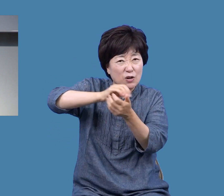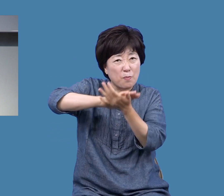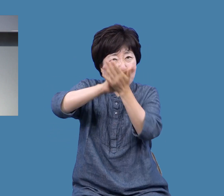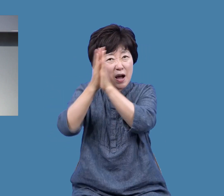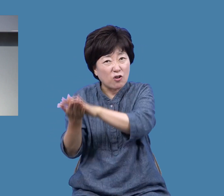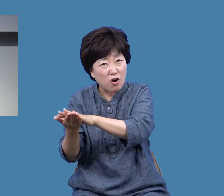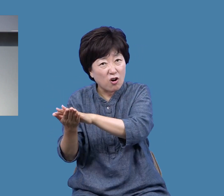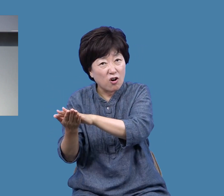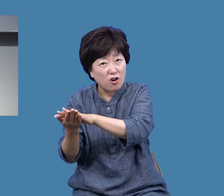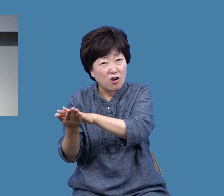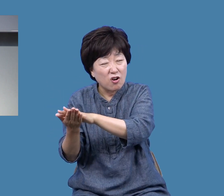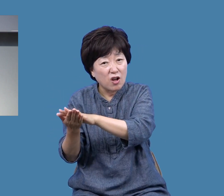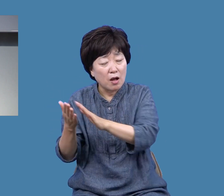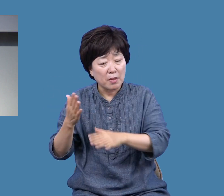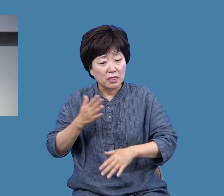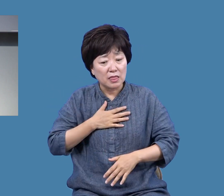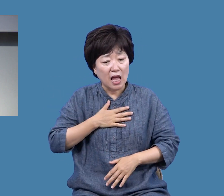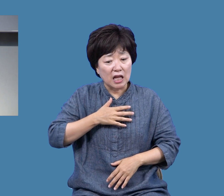되는 거지?